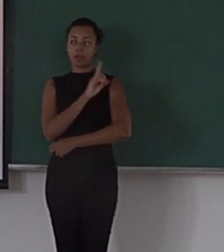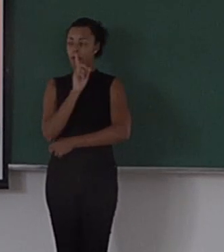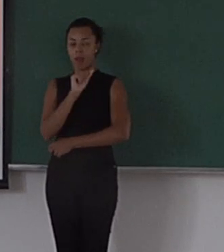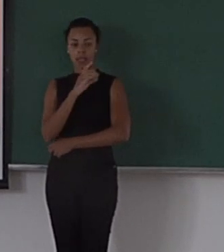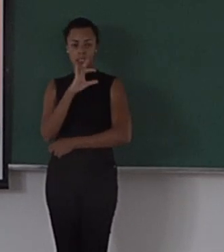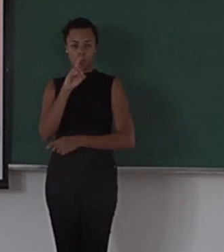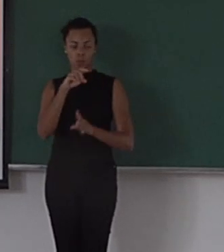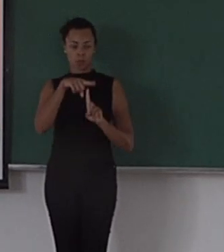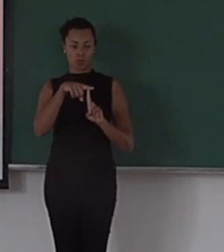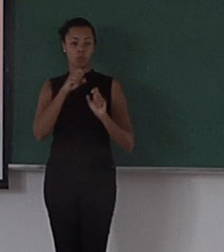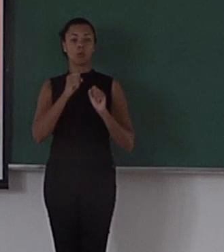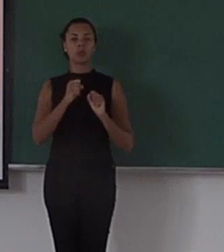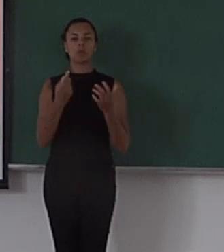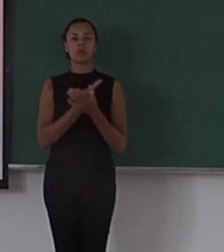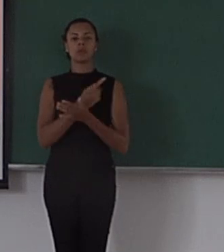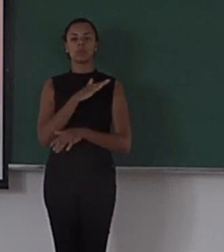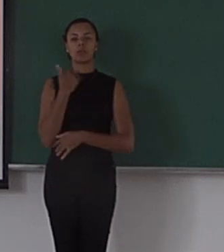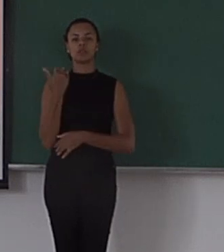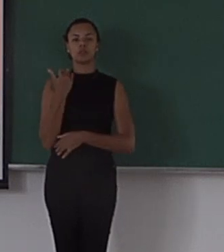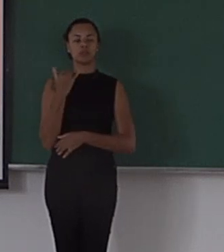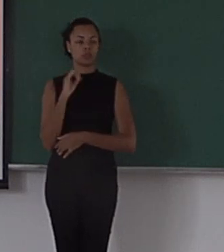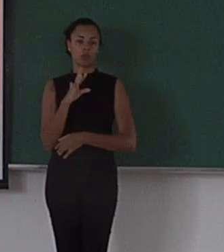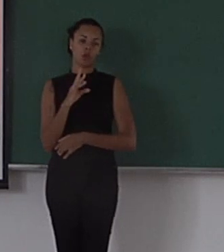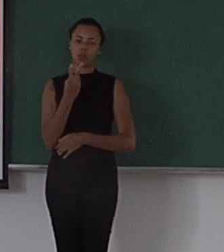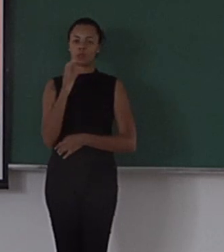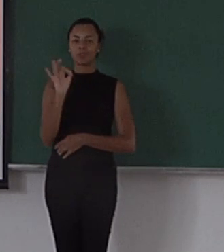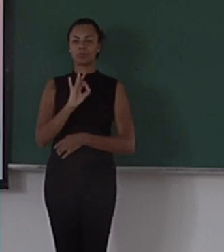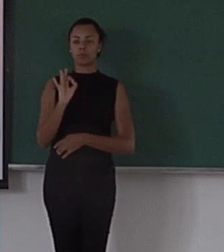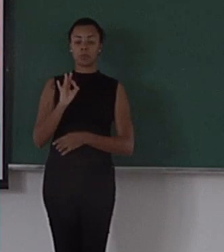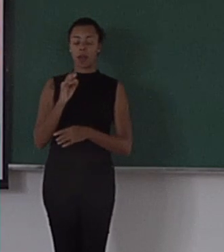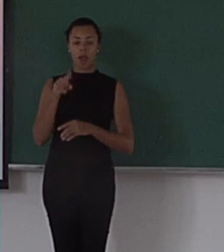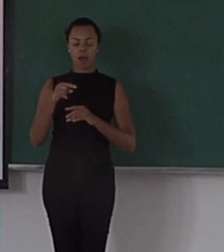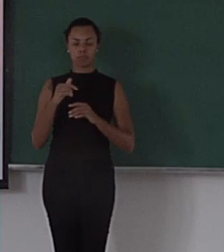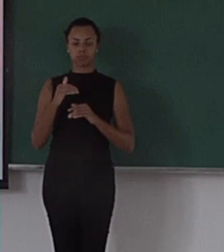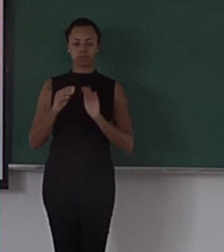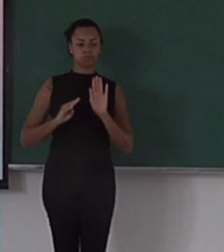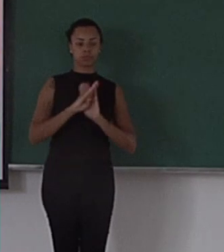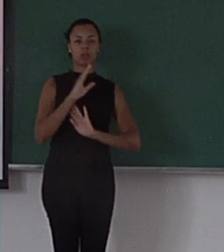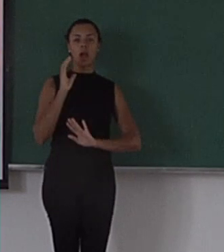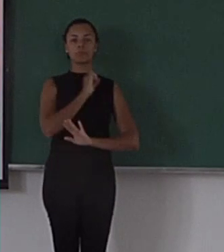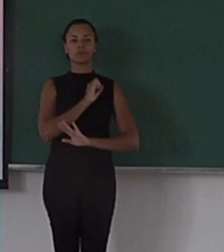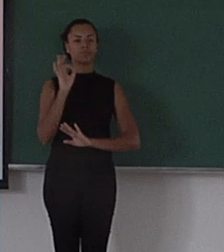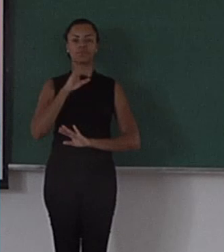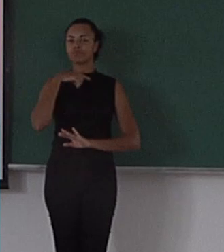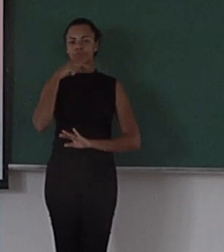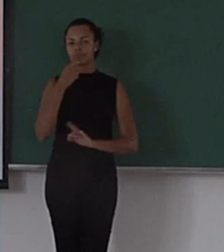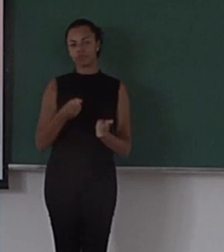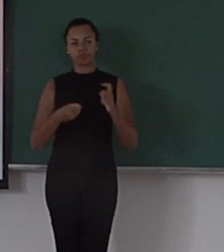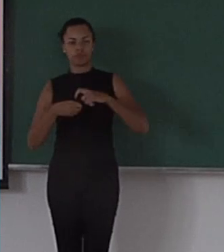hidrofluorídrico, ele pode evoluir para o óbito. Tá? E evolui às vezes rápido, você não consegue tirar esse indivíduo das